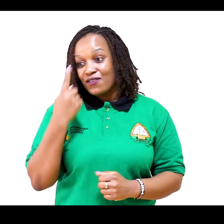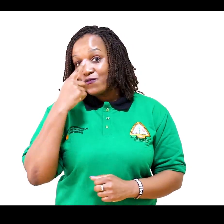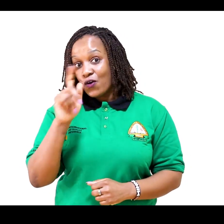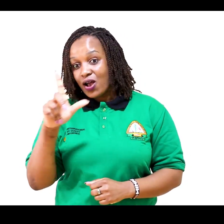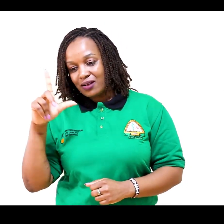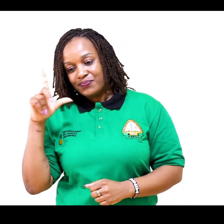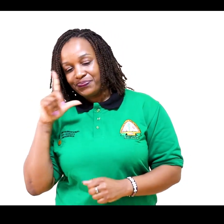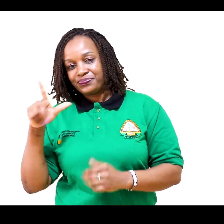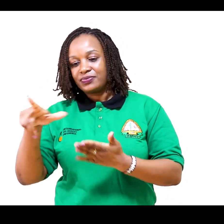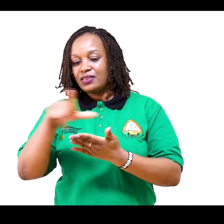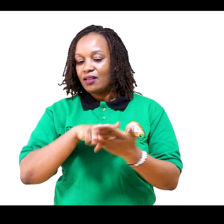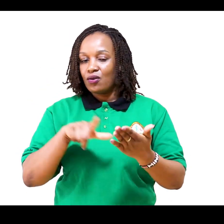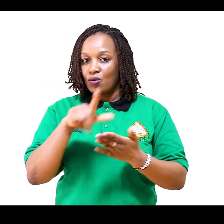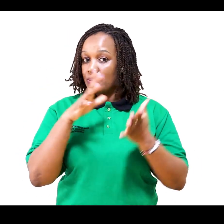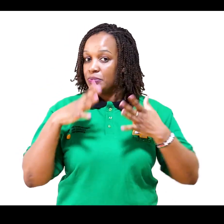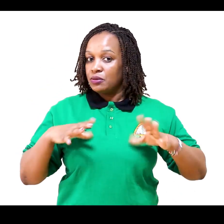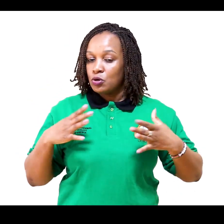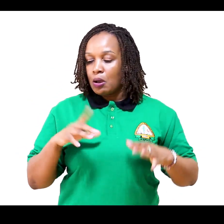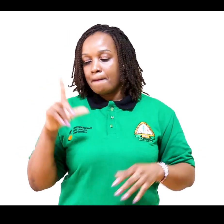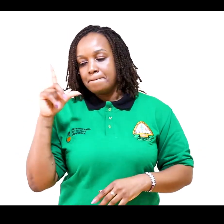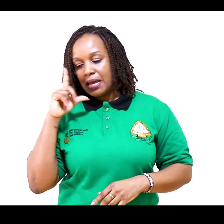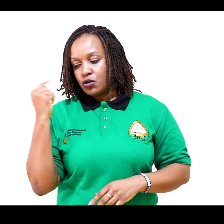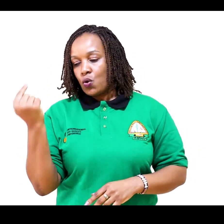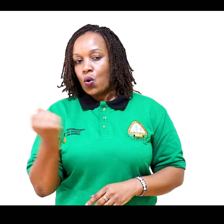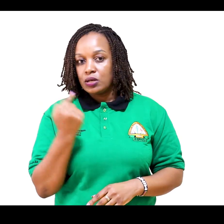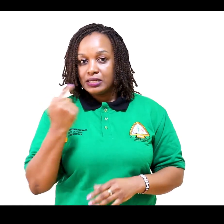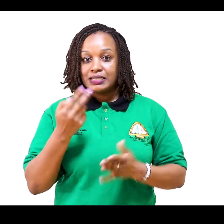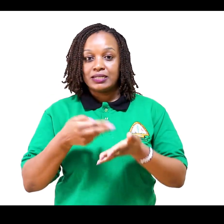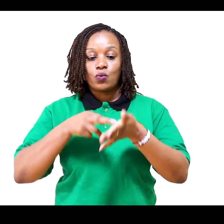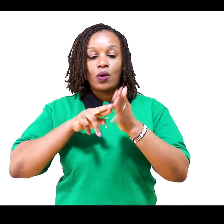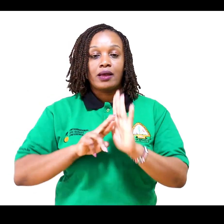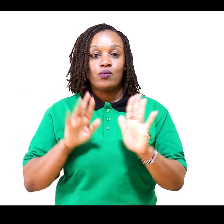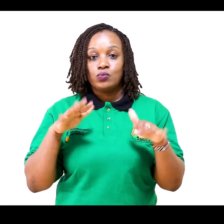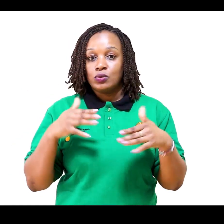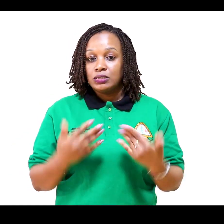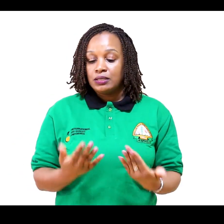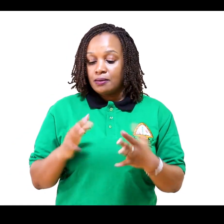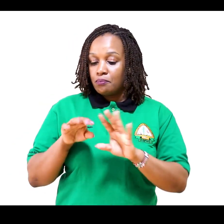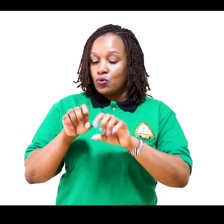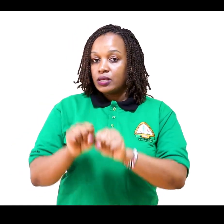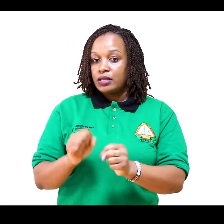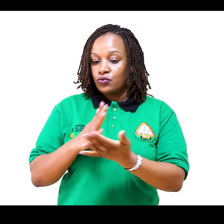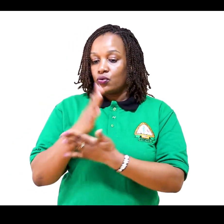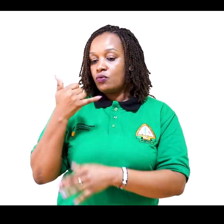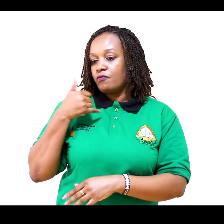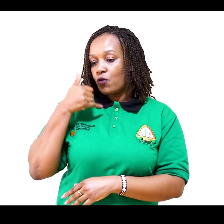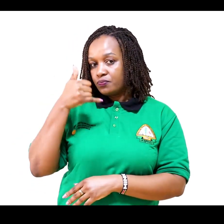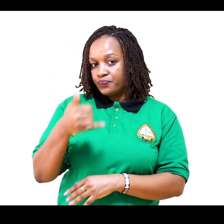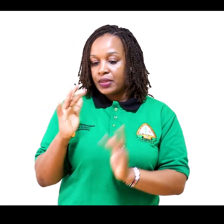Kwa malazi kwa wakazi wa mitaa kitanda pekee, mahitaji ni kuhifadhi nafasi kupitia simu,